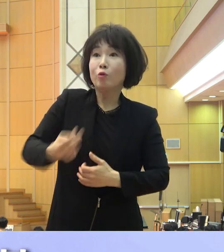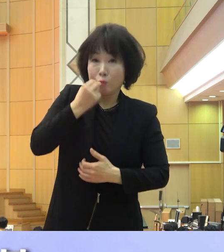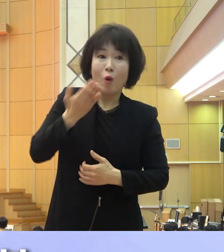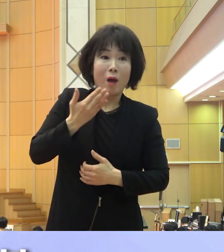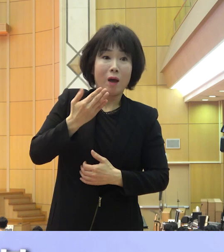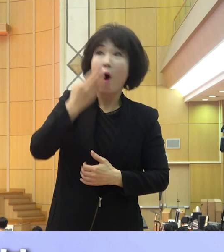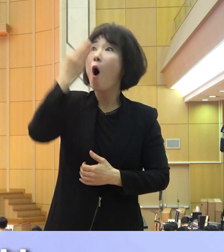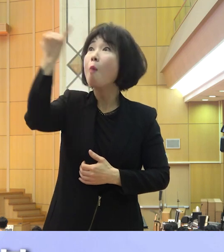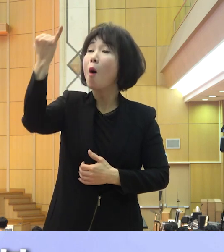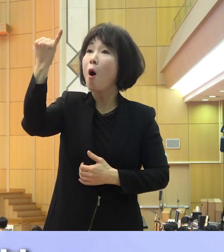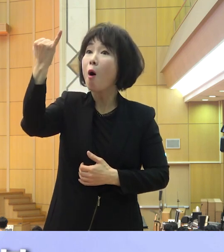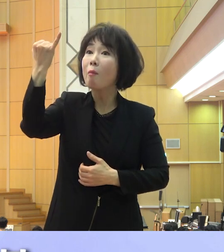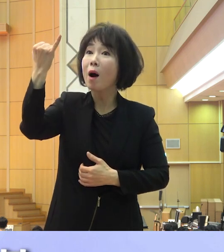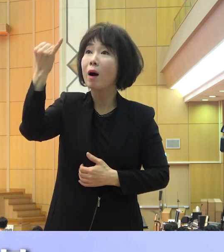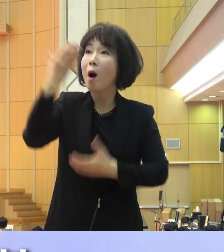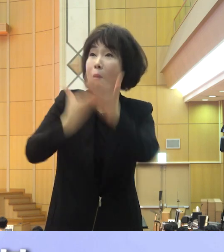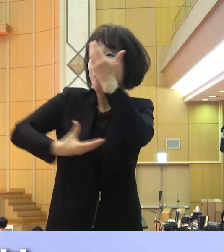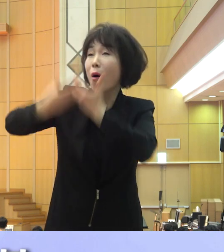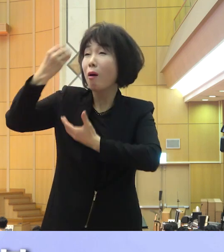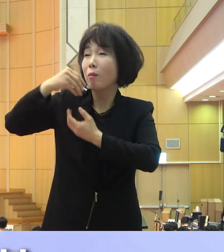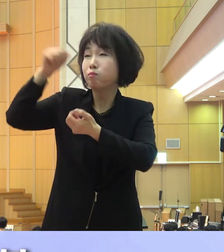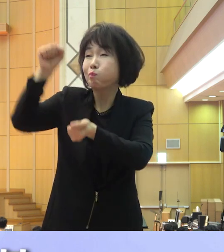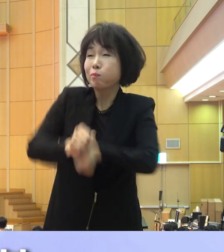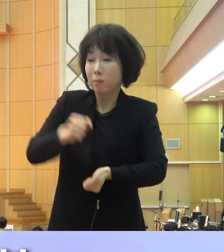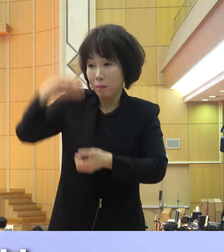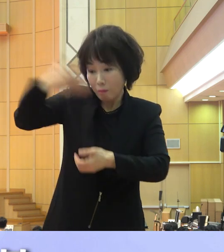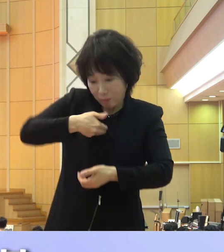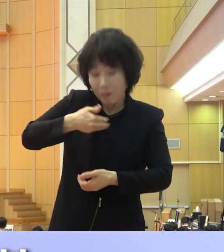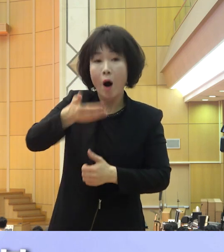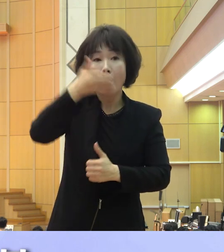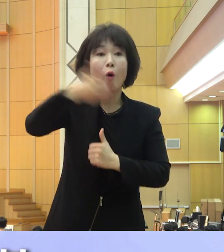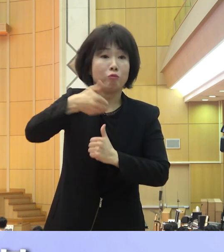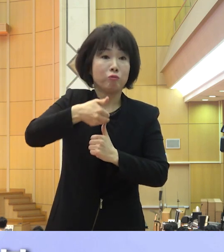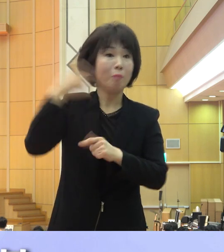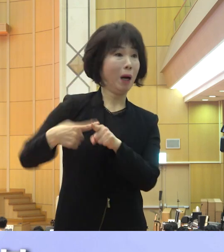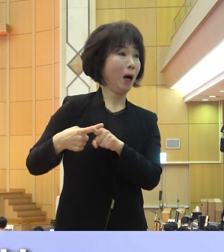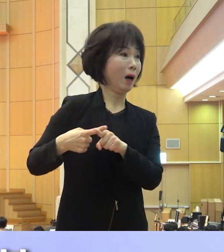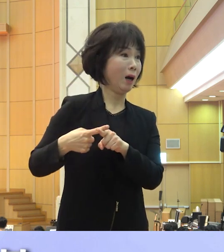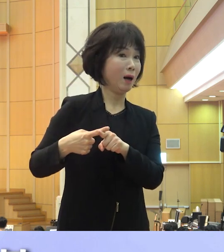것이고, 어머니가 먹는 것이 아이도 먹는 것이고,